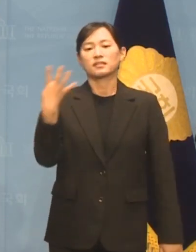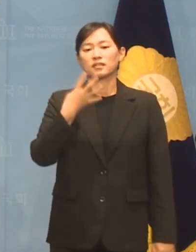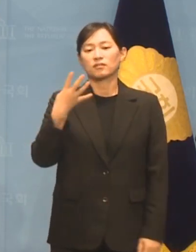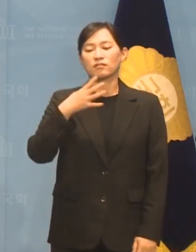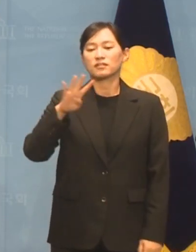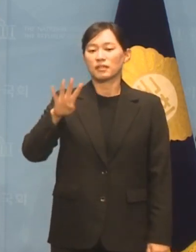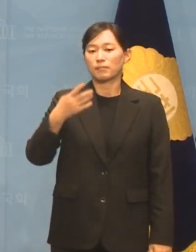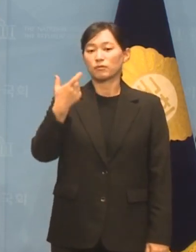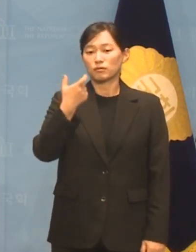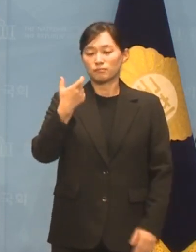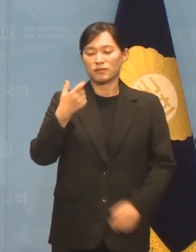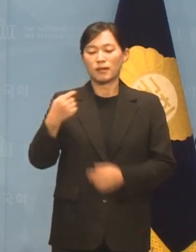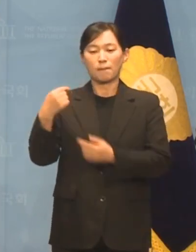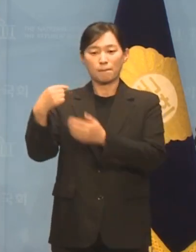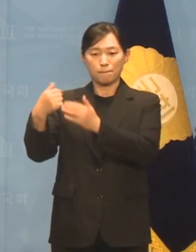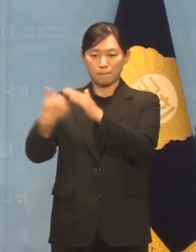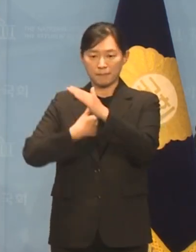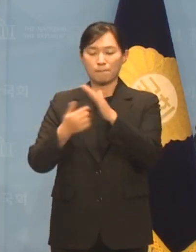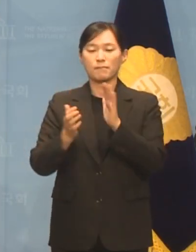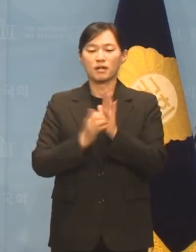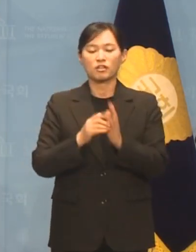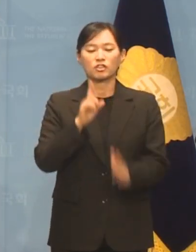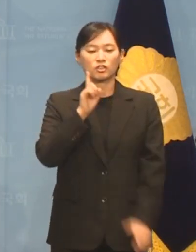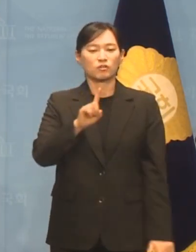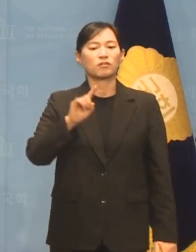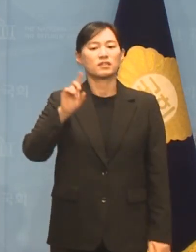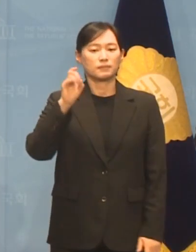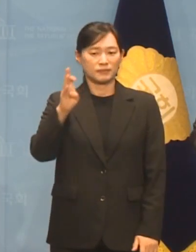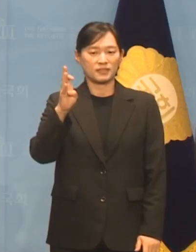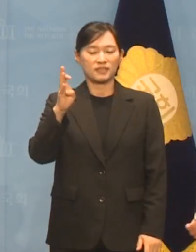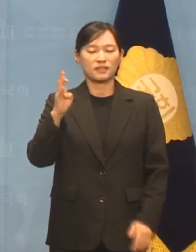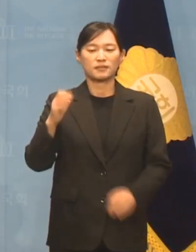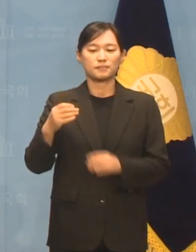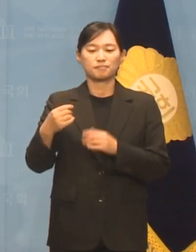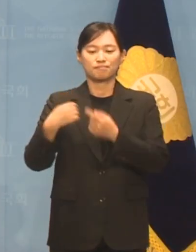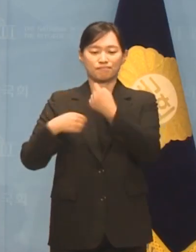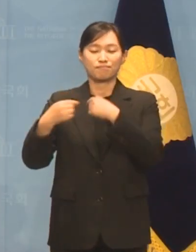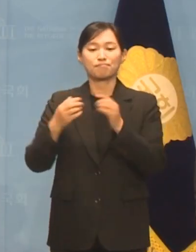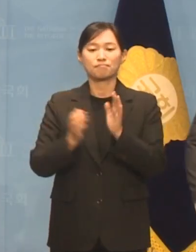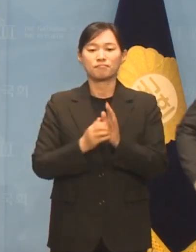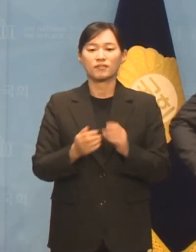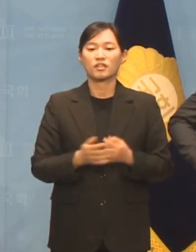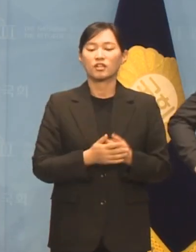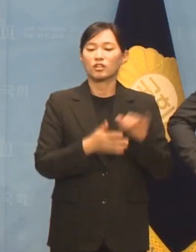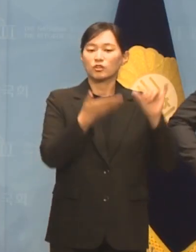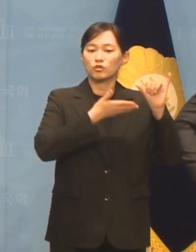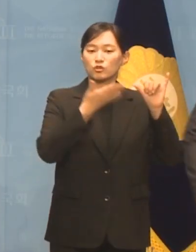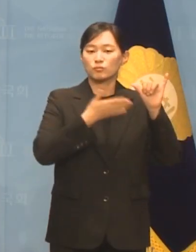4,360명이 방문하였고 1,014건이 제보되었습니다. 매체별로는 유튜브